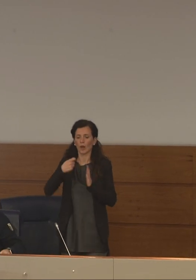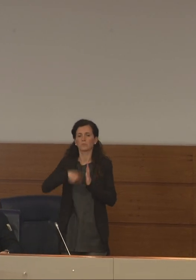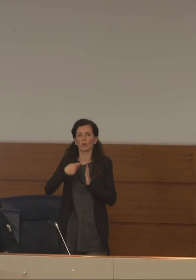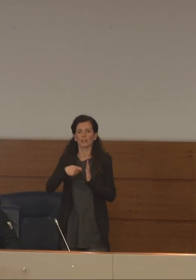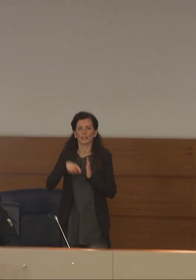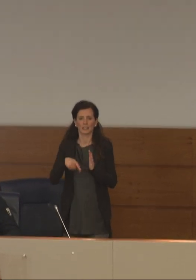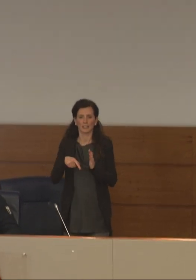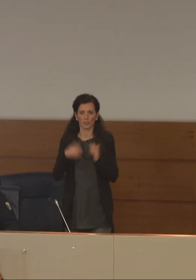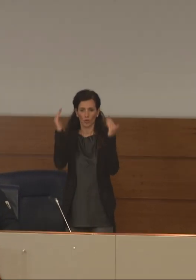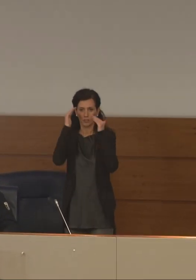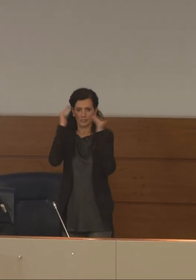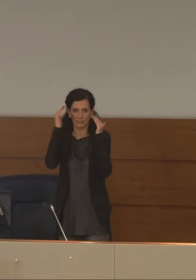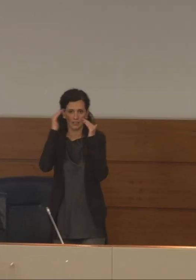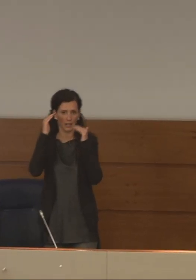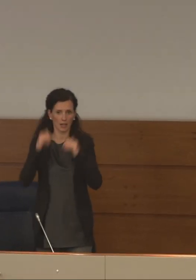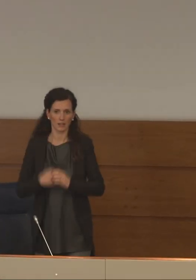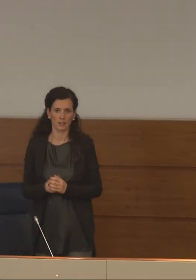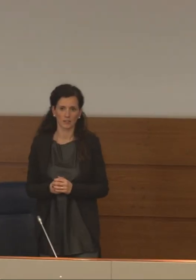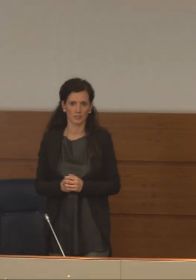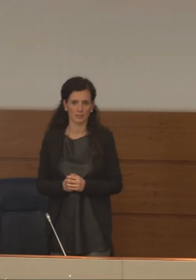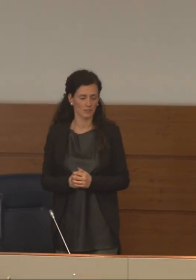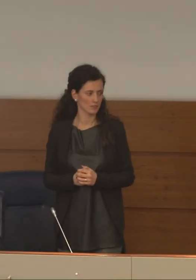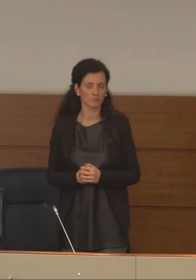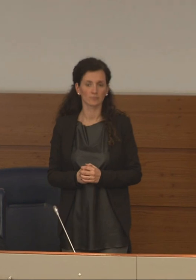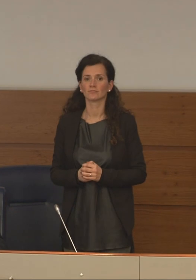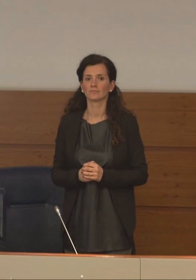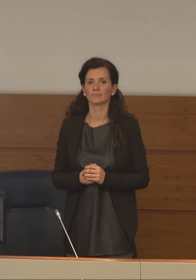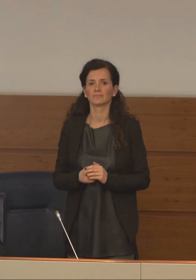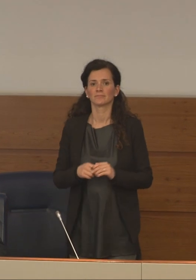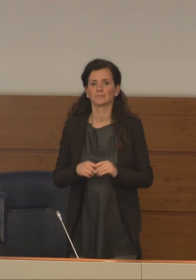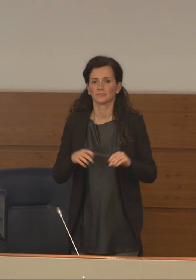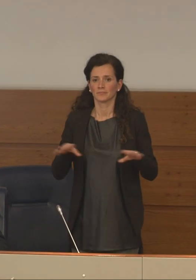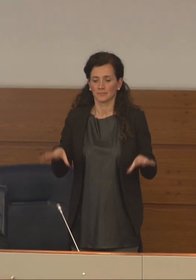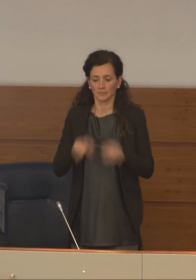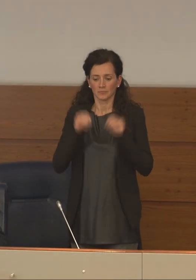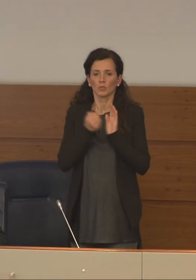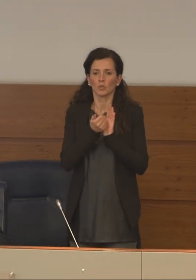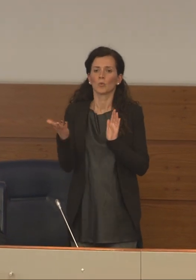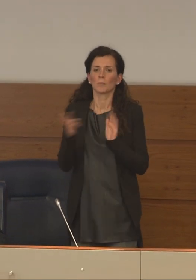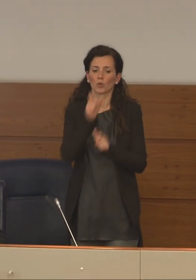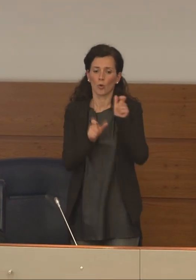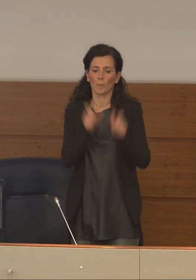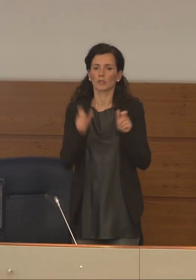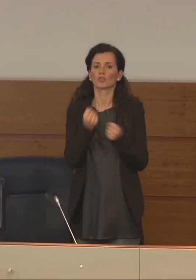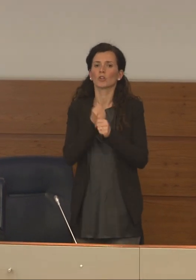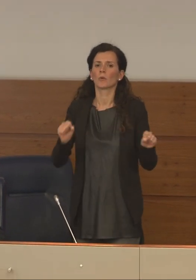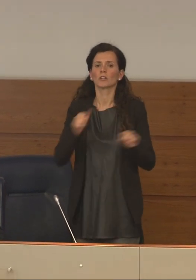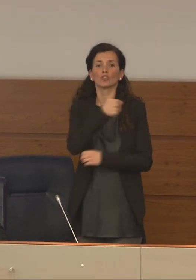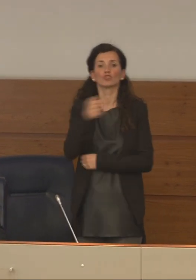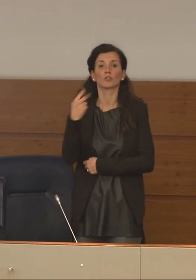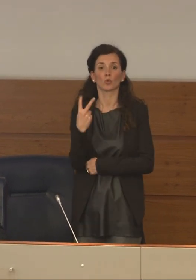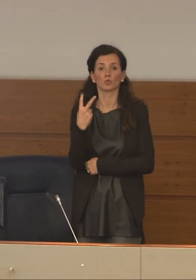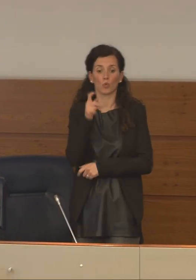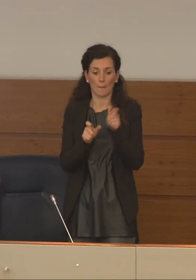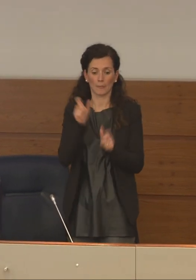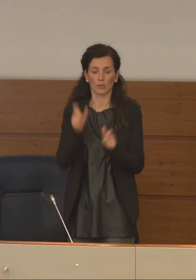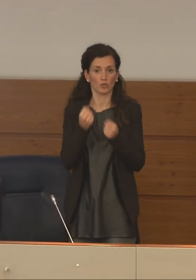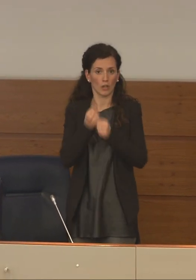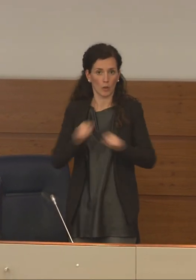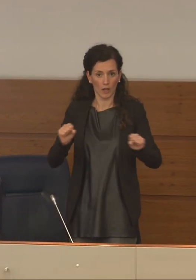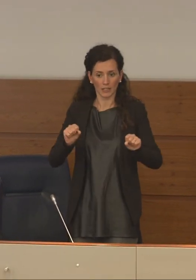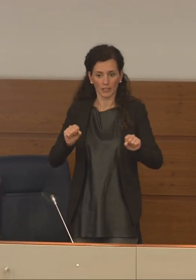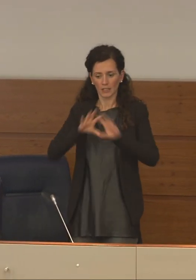sera partendo dal numero dei guariti registriamo 102 guariti per un totale